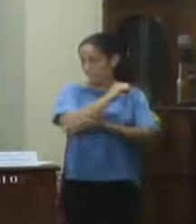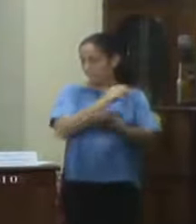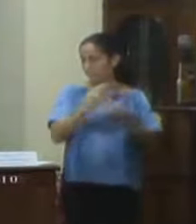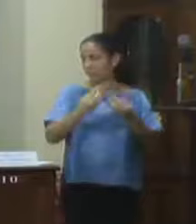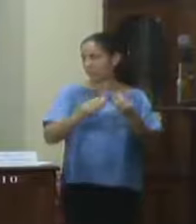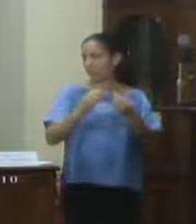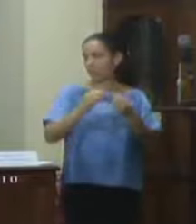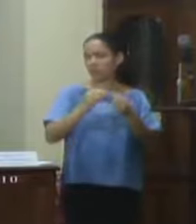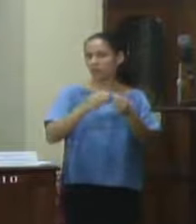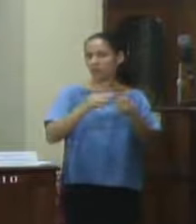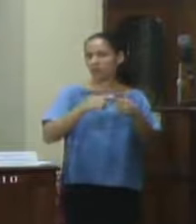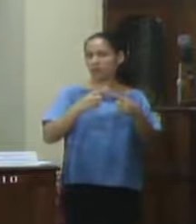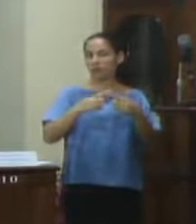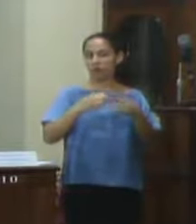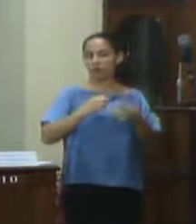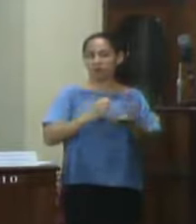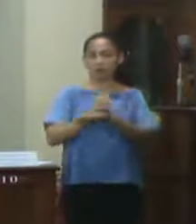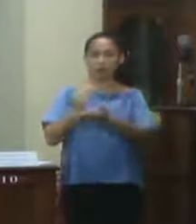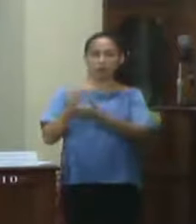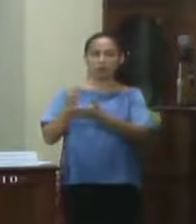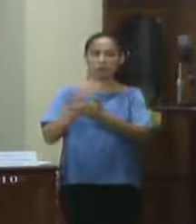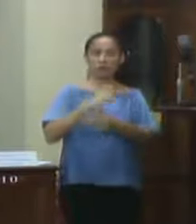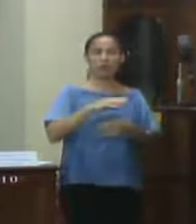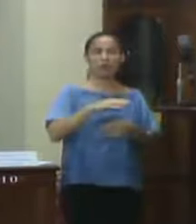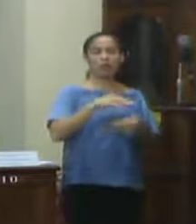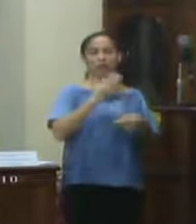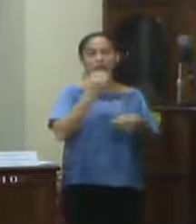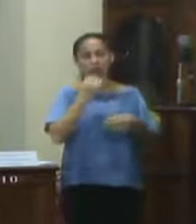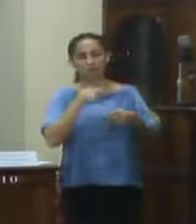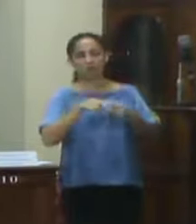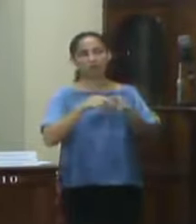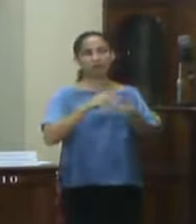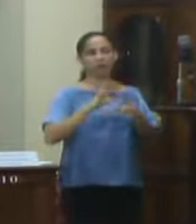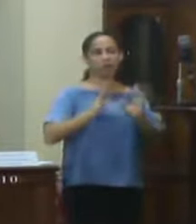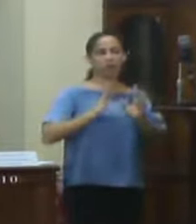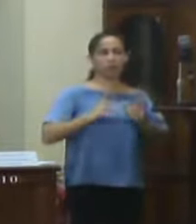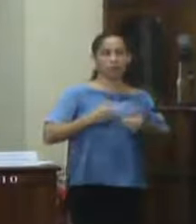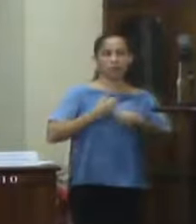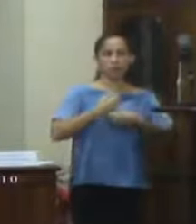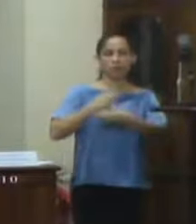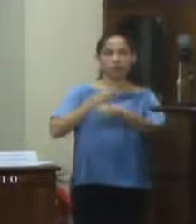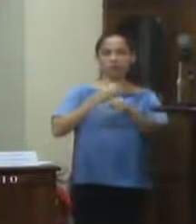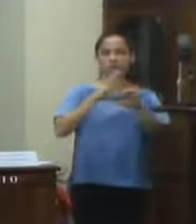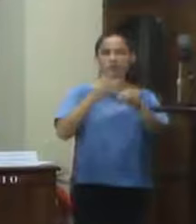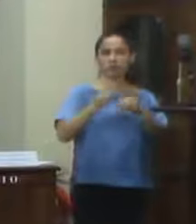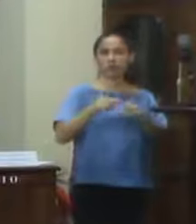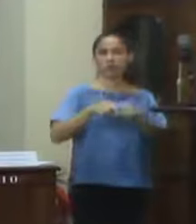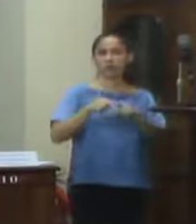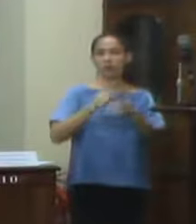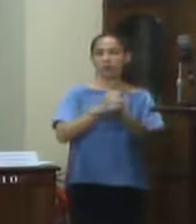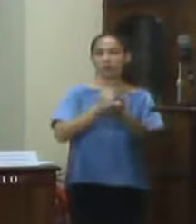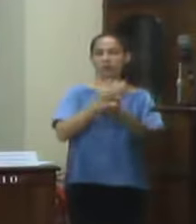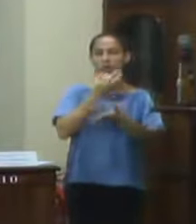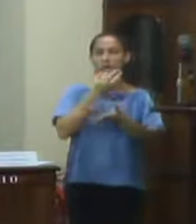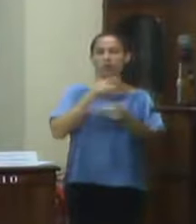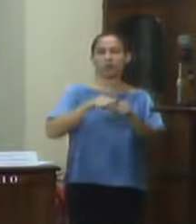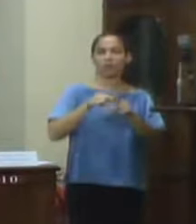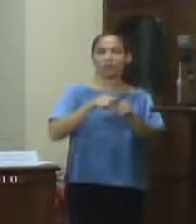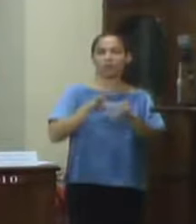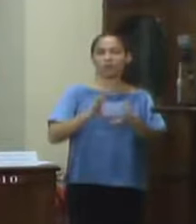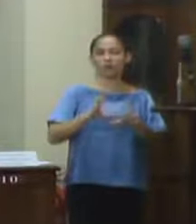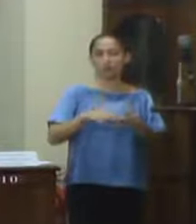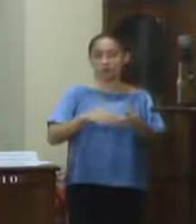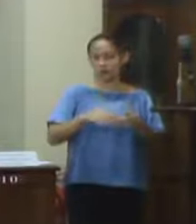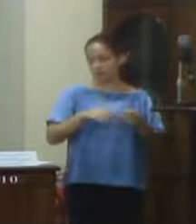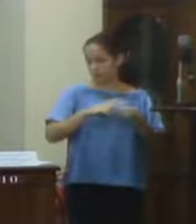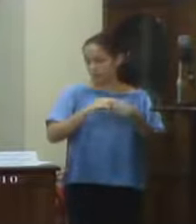gêneros alimentícios, material de limpeza, material de escritório, energia elétrica, oxigênio e medicamentos. Parágrafo 2º. O termo de